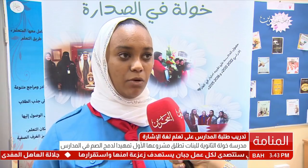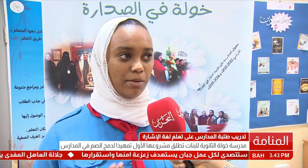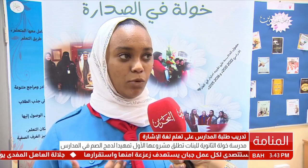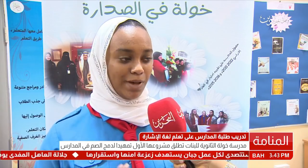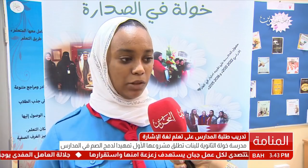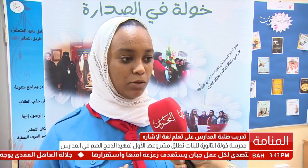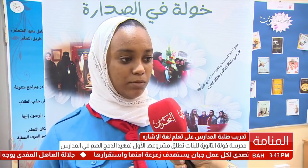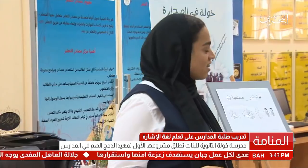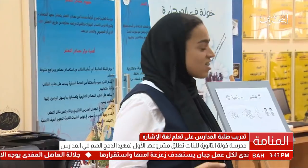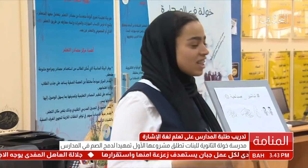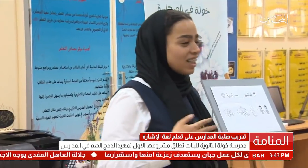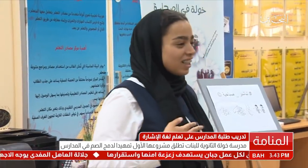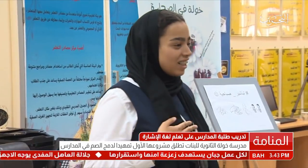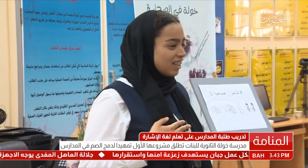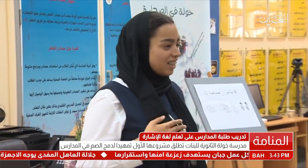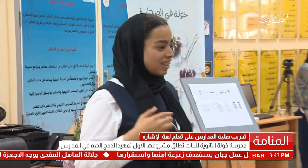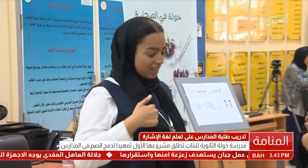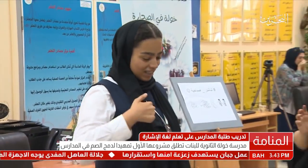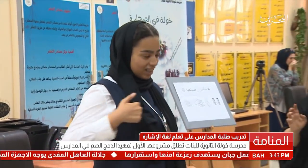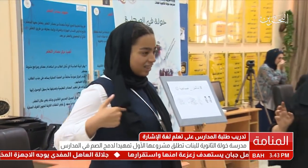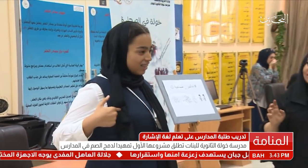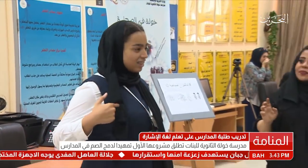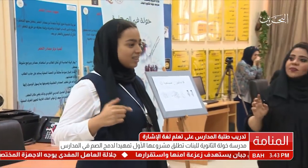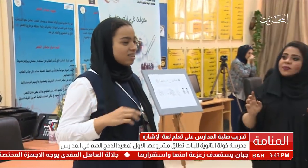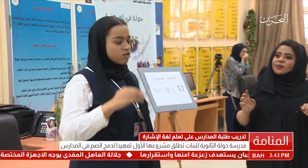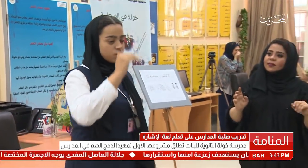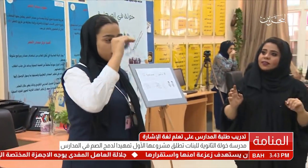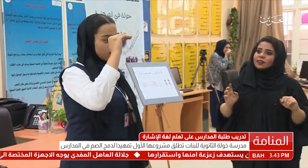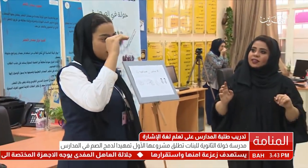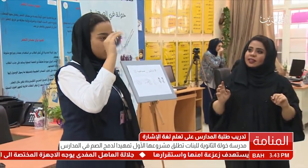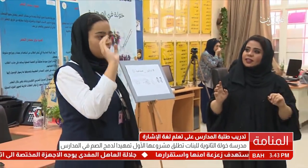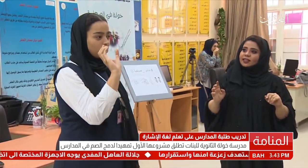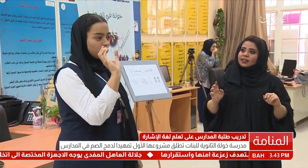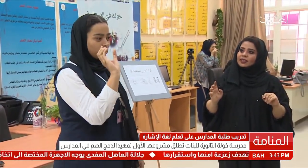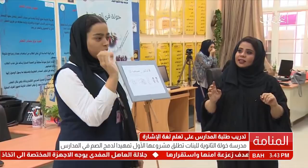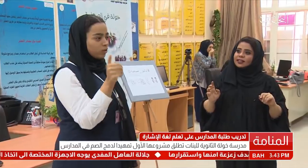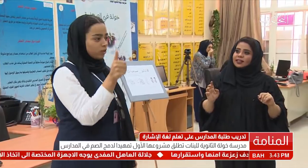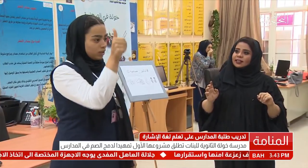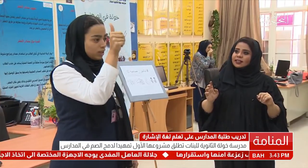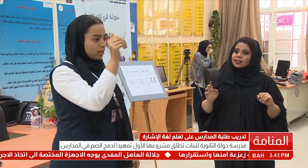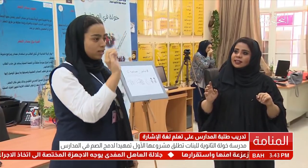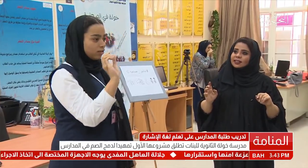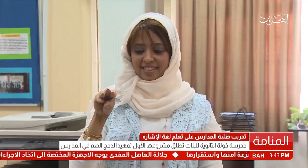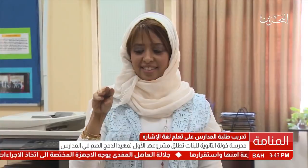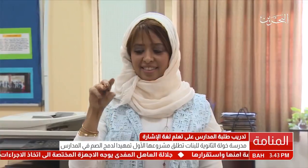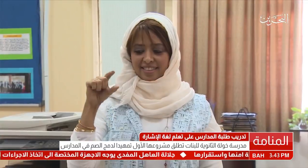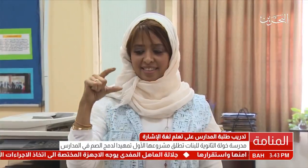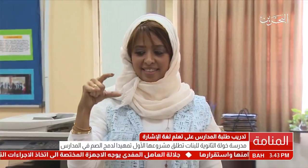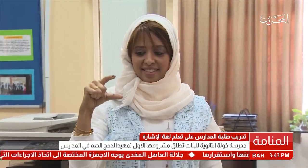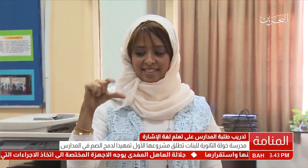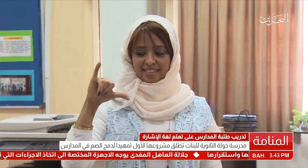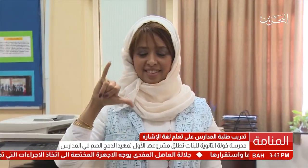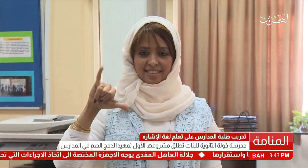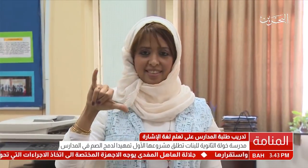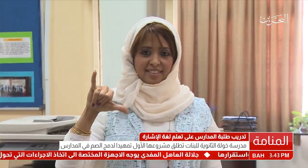مو مظلوم. خطوة رائدة ستتولى نقل الصم إلى دائرة التفاعل المجتمعي